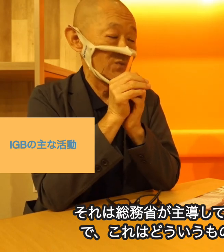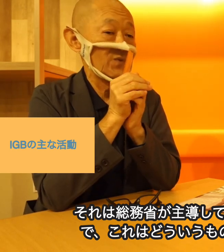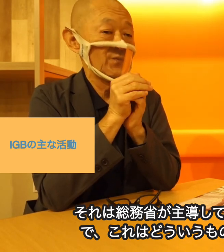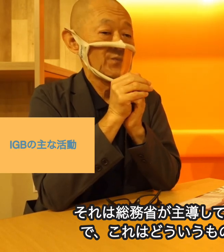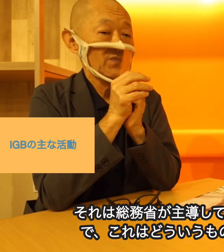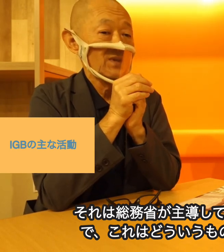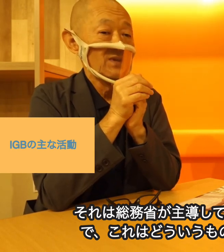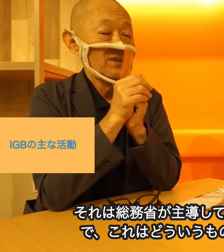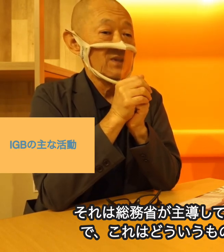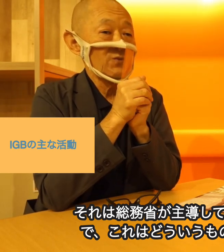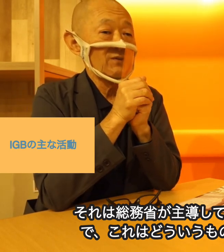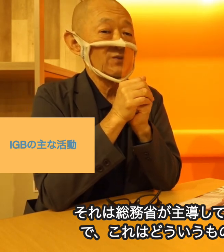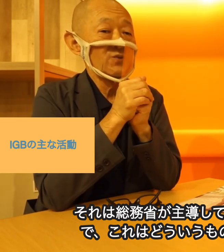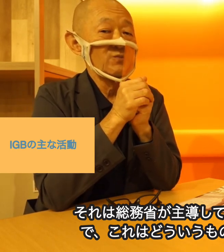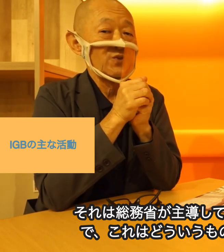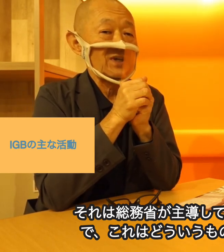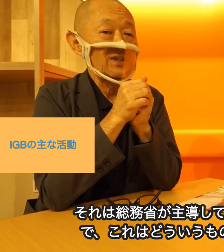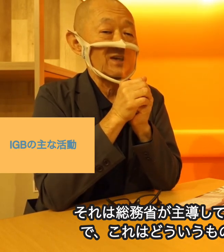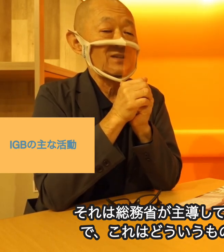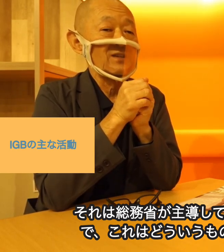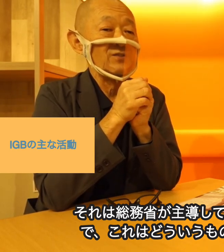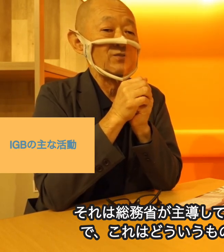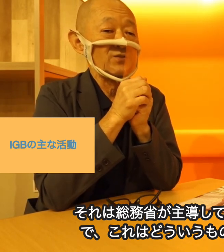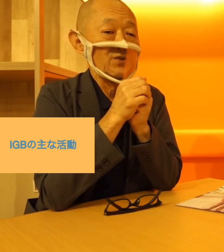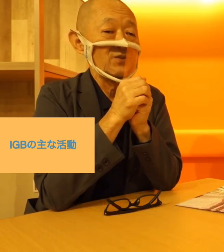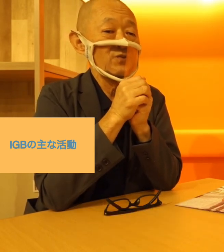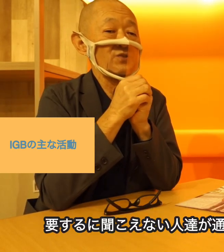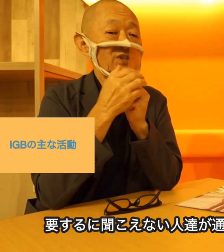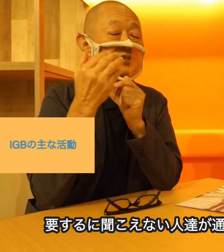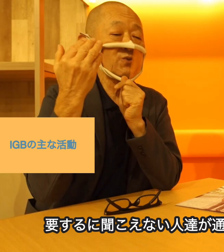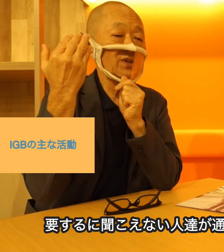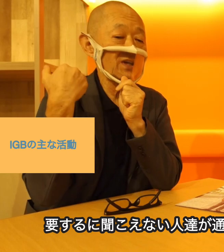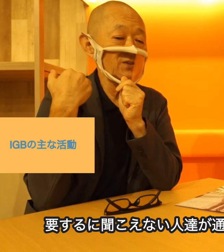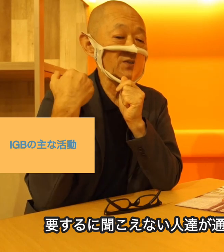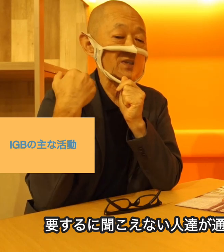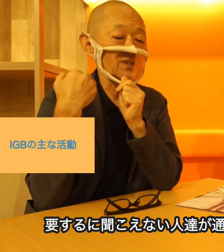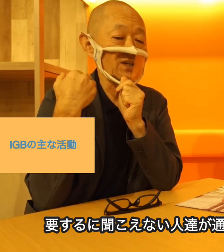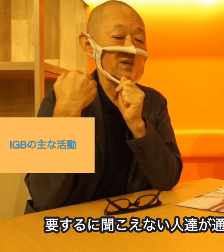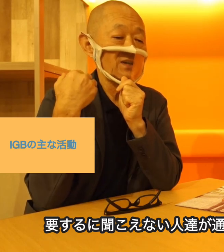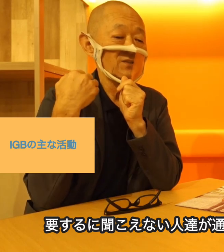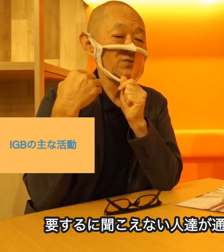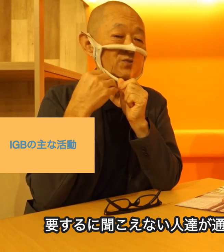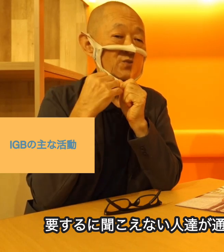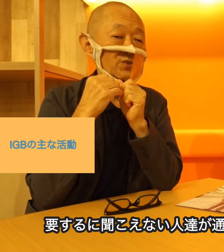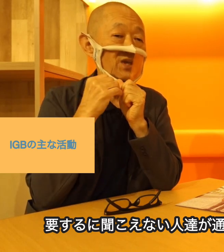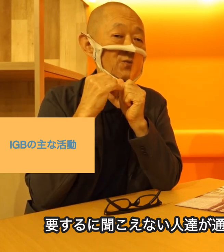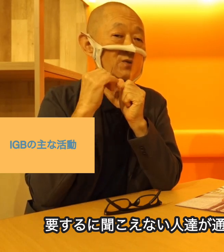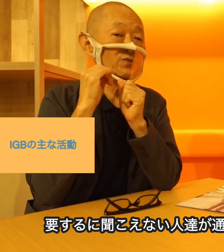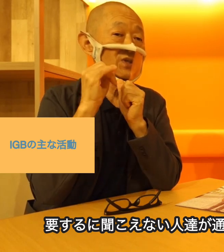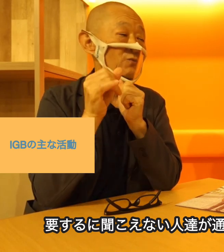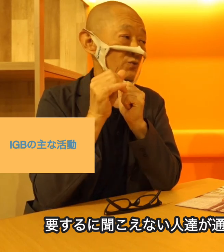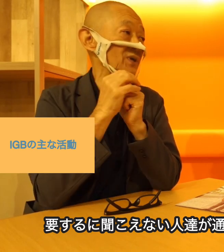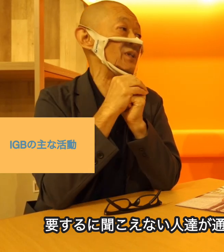はい、 でこれはどういうものかって簡単に言うと、要するに聞こえない人たちが通常の電話を使うことができ